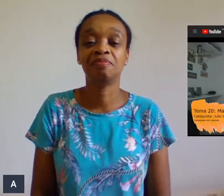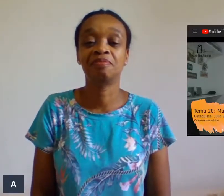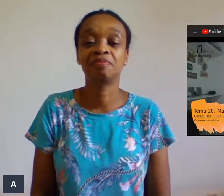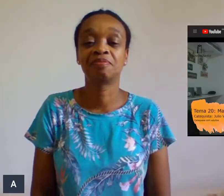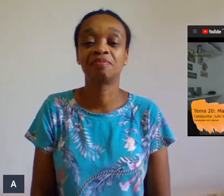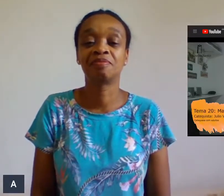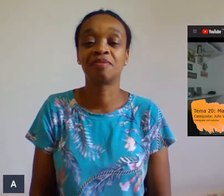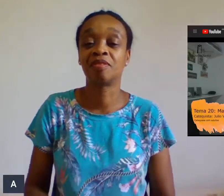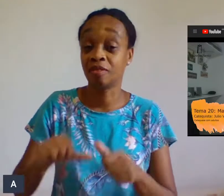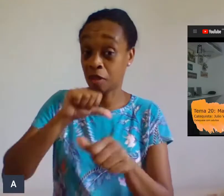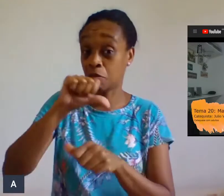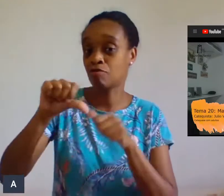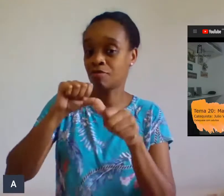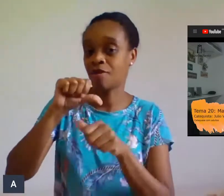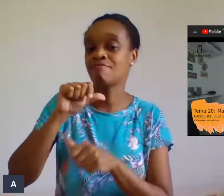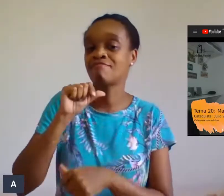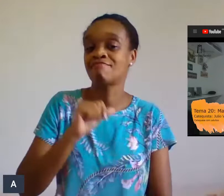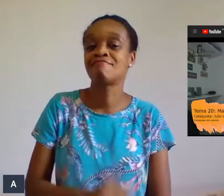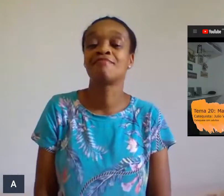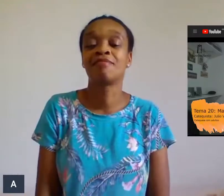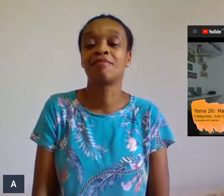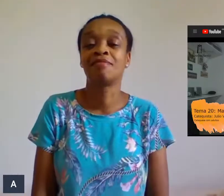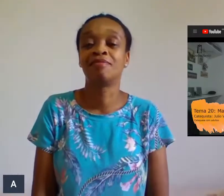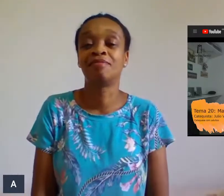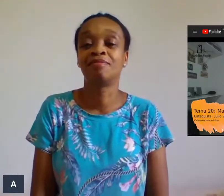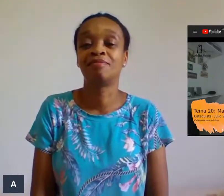fazer assim, deixar a minha tela menorzinha